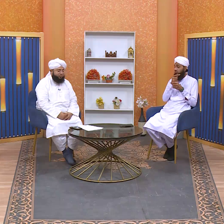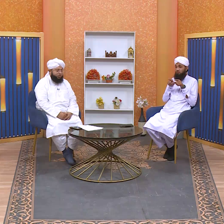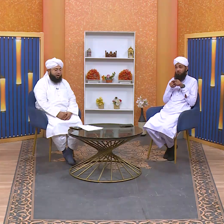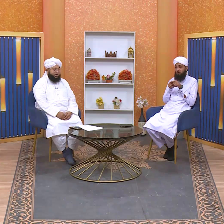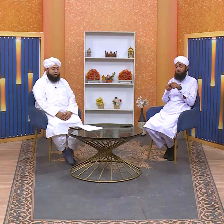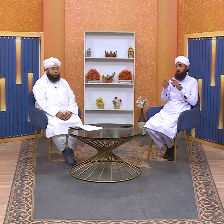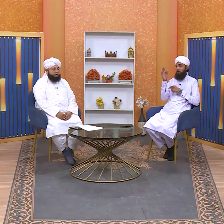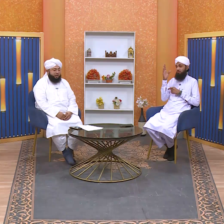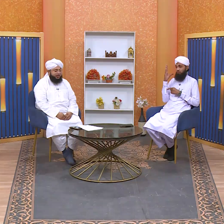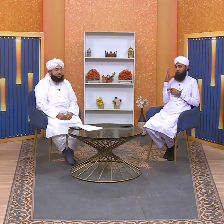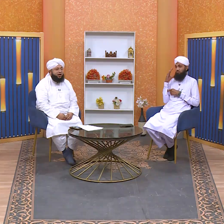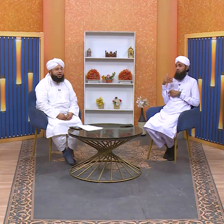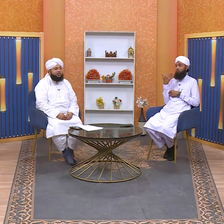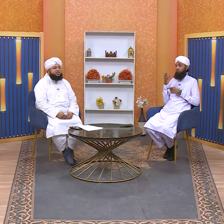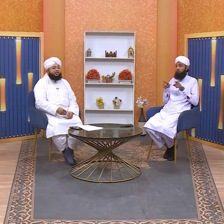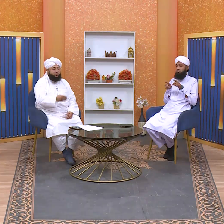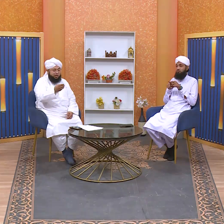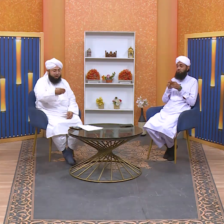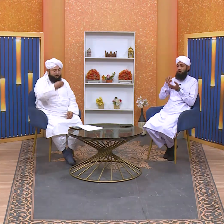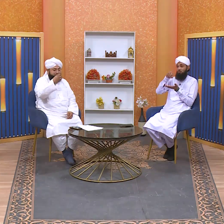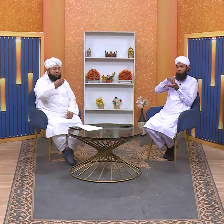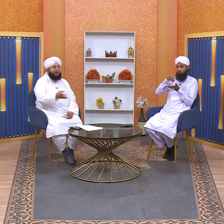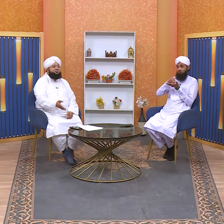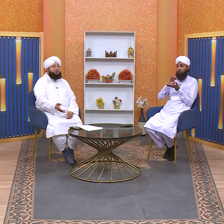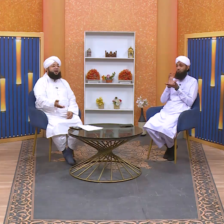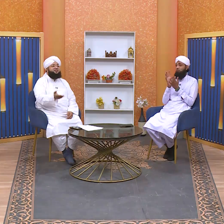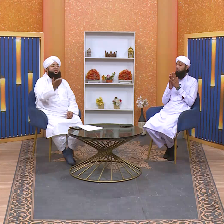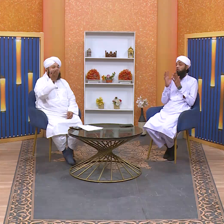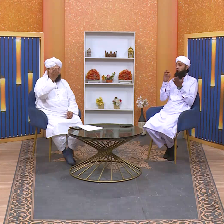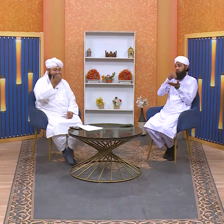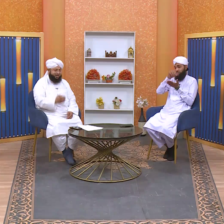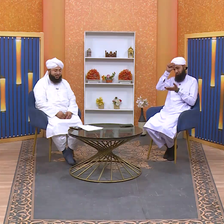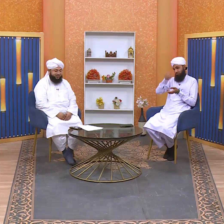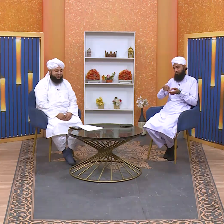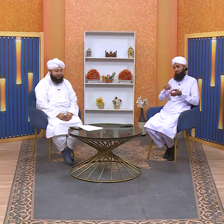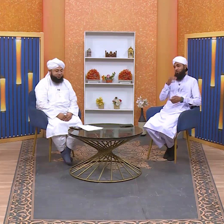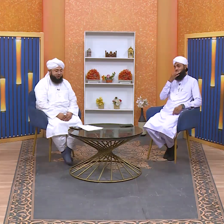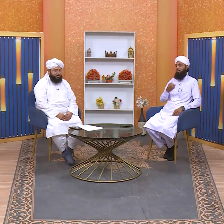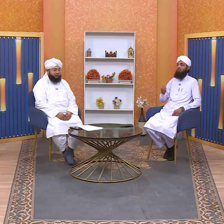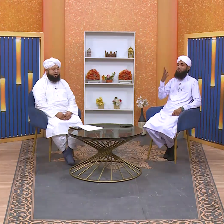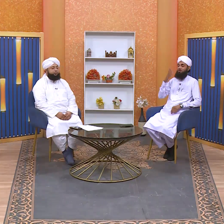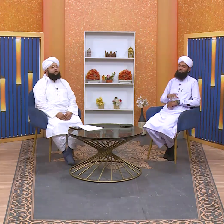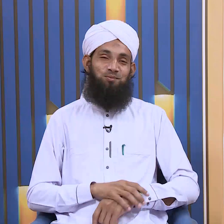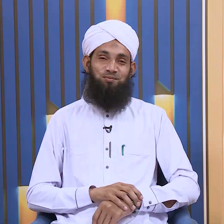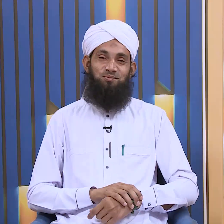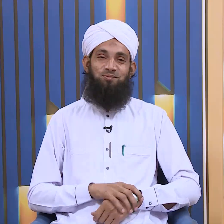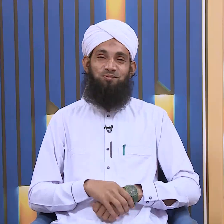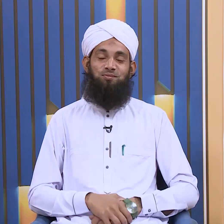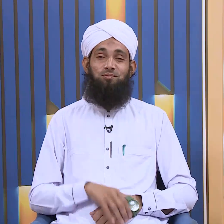ہوگا، اور ساتھ ساتھ اس کے دنیاوی فوائد بھی حاصل ہوں گے۔ سبحان اللہ۔ اب ہم آپ کو بتاتے